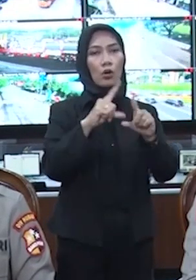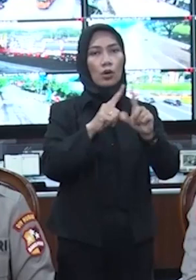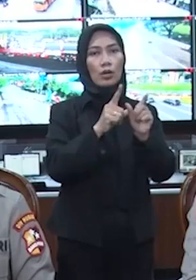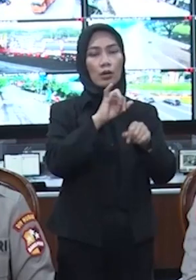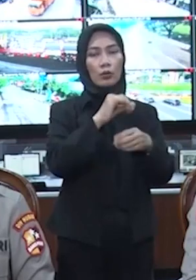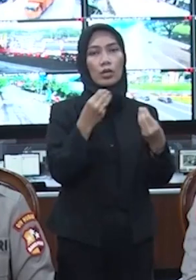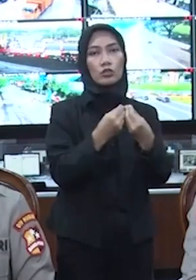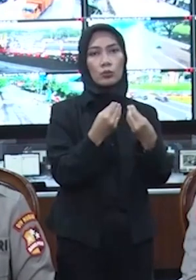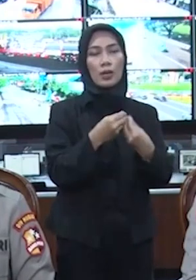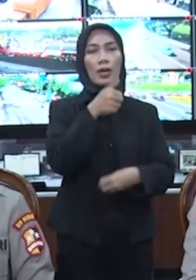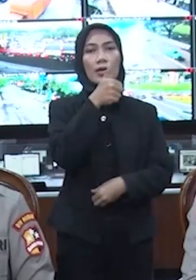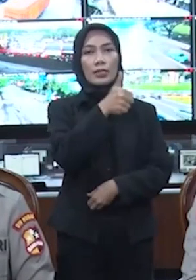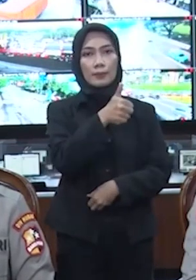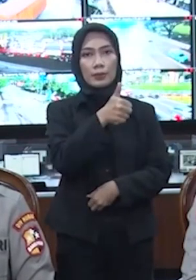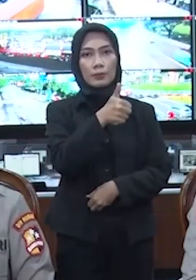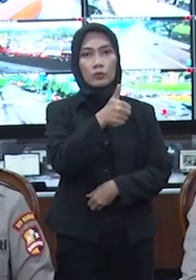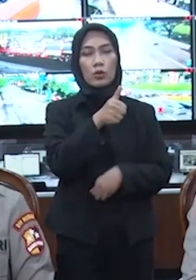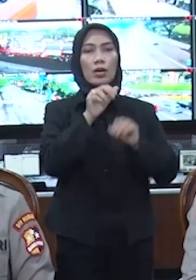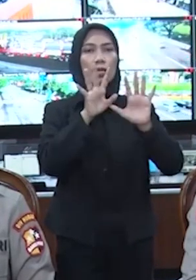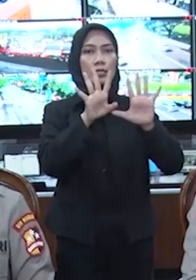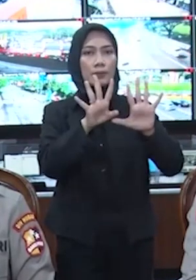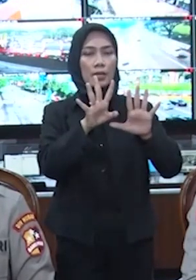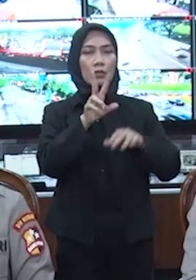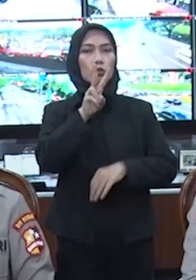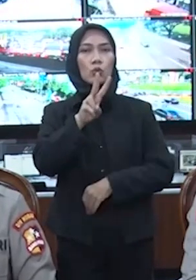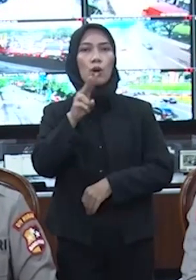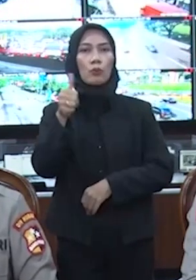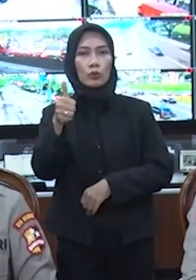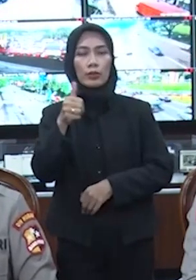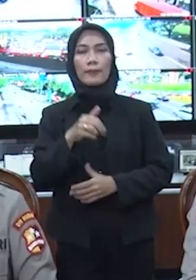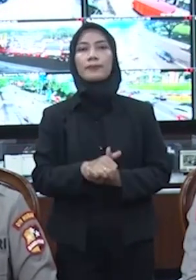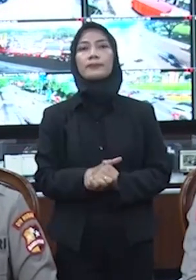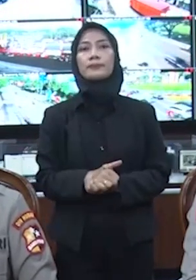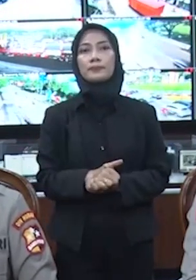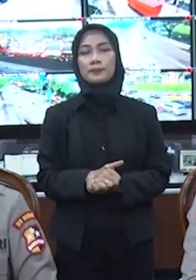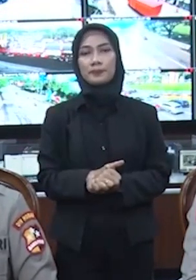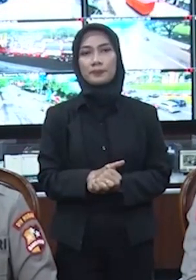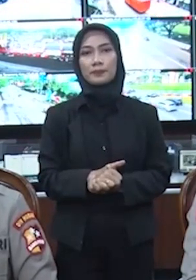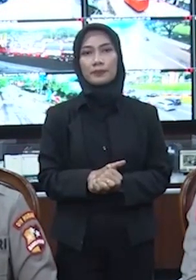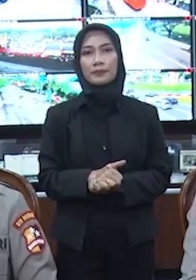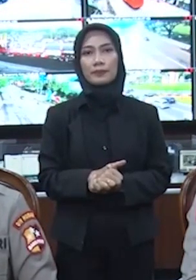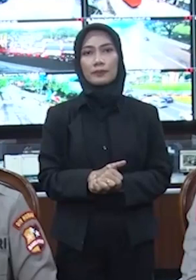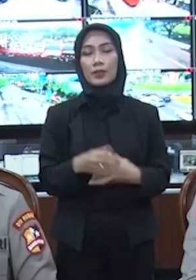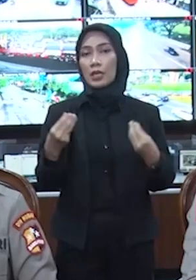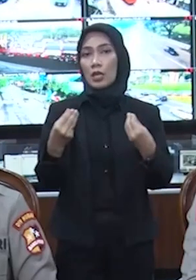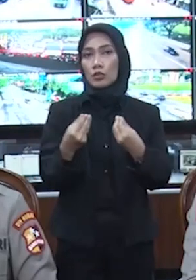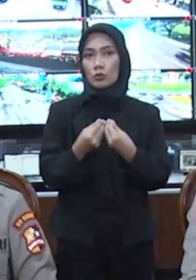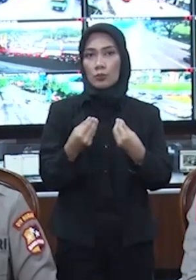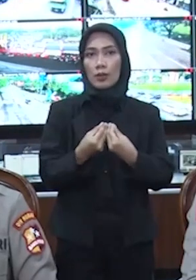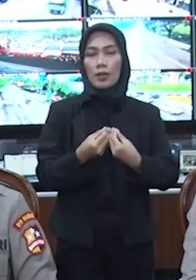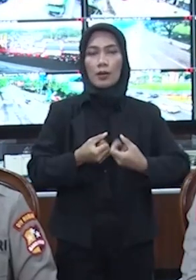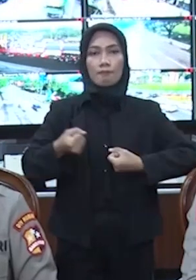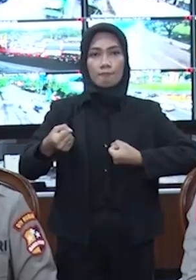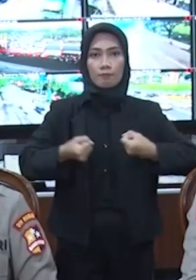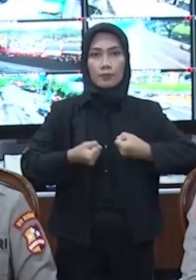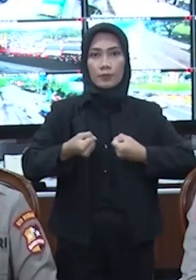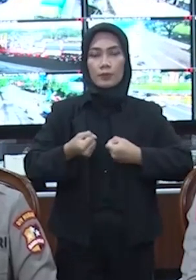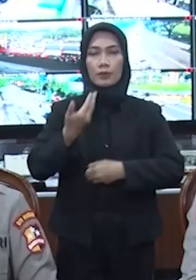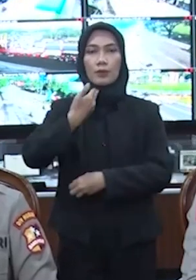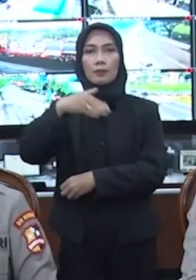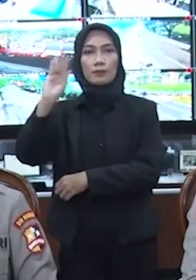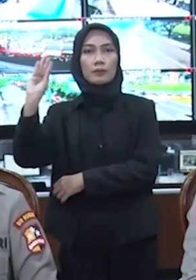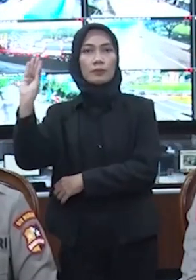sebanyak 6.926 kendaraan volume arus lalu lintas yang keluar Jakarta